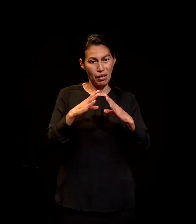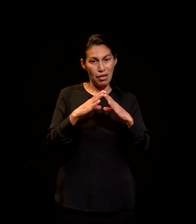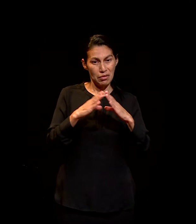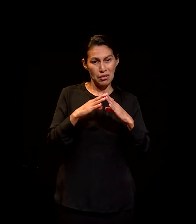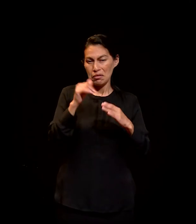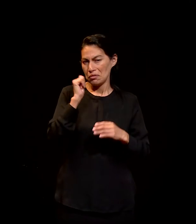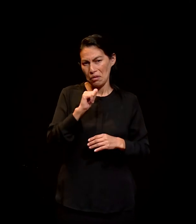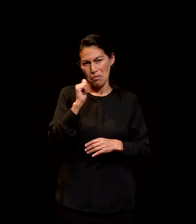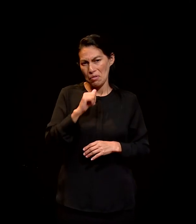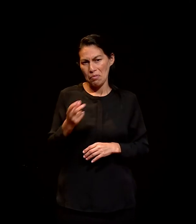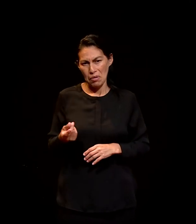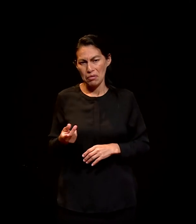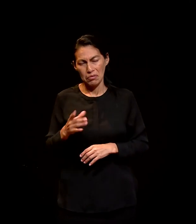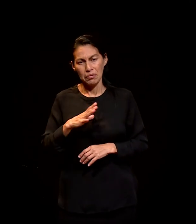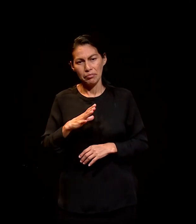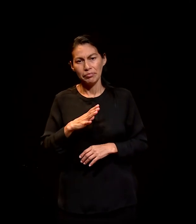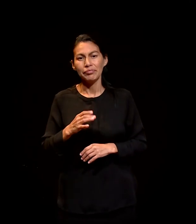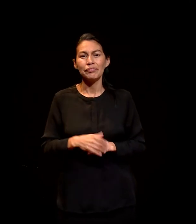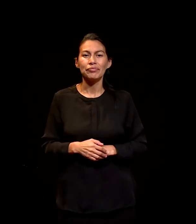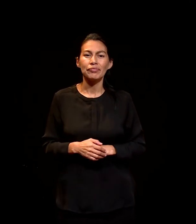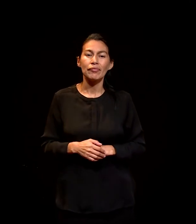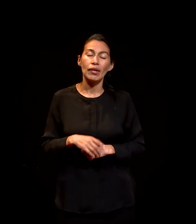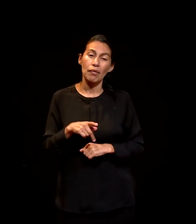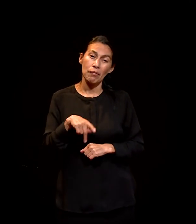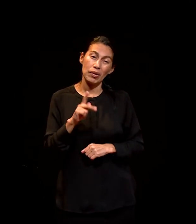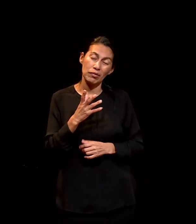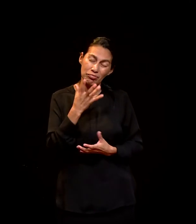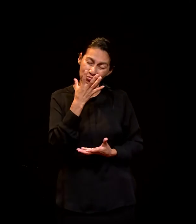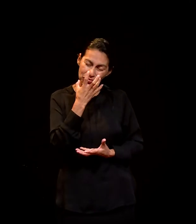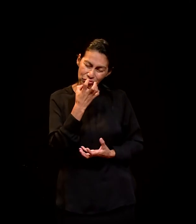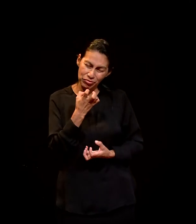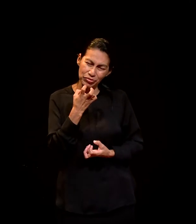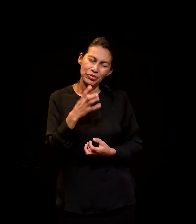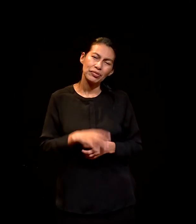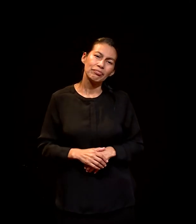en mi casa tristemente